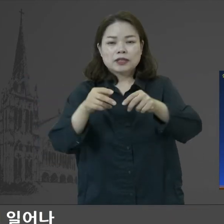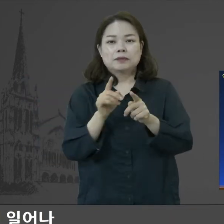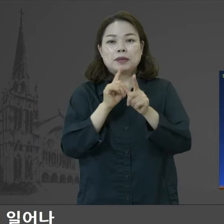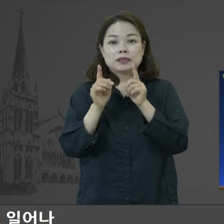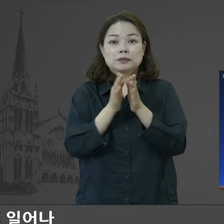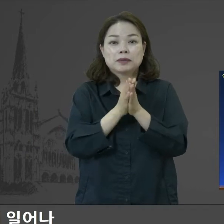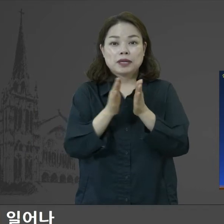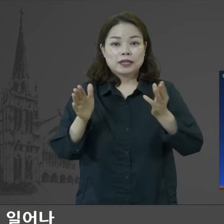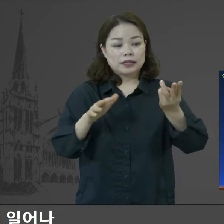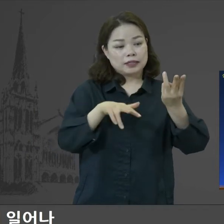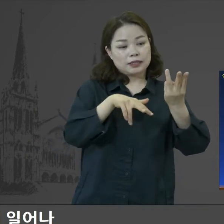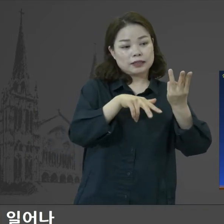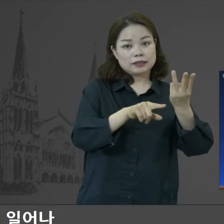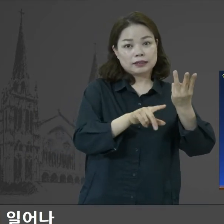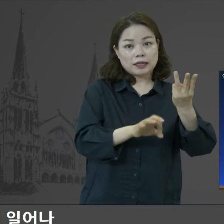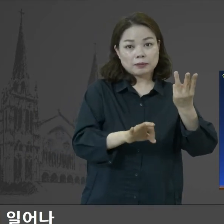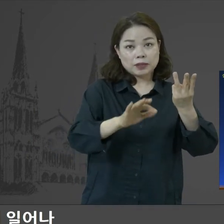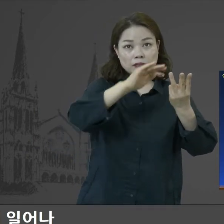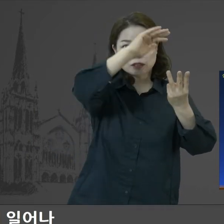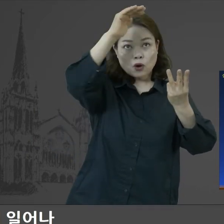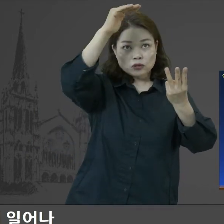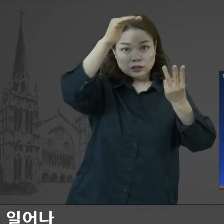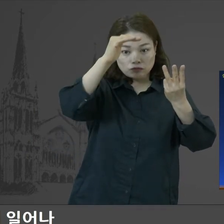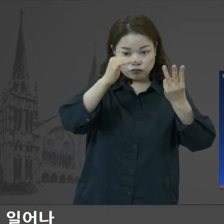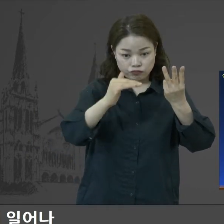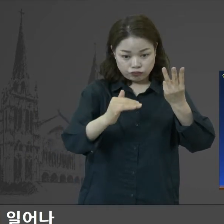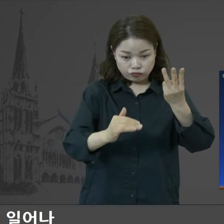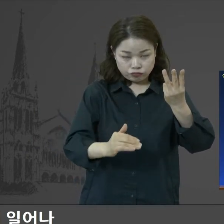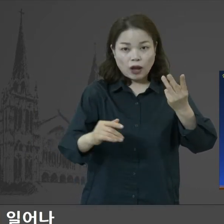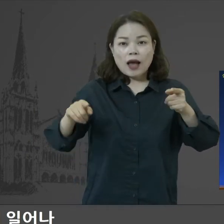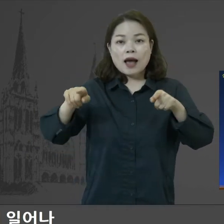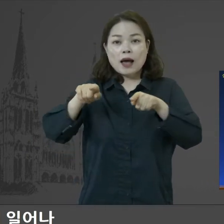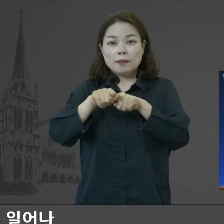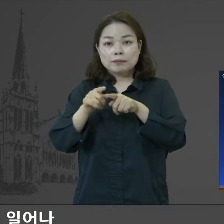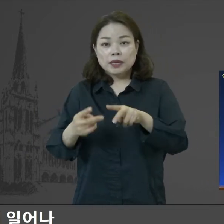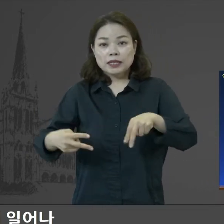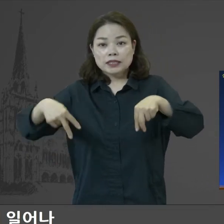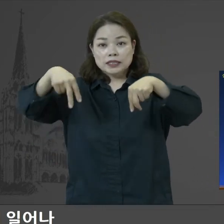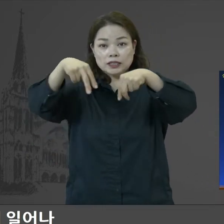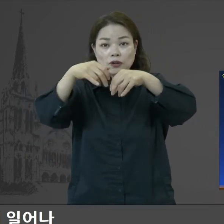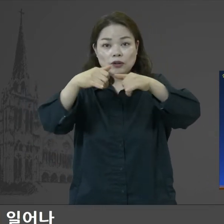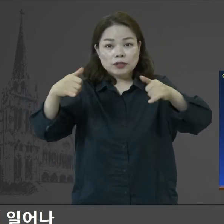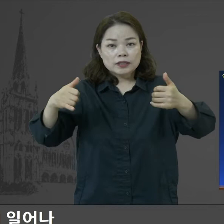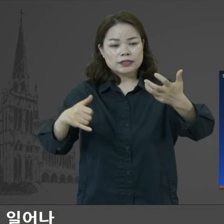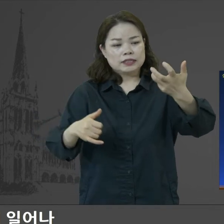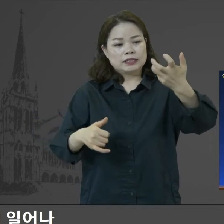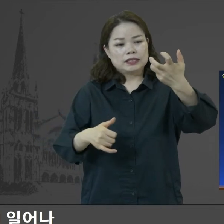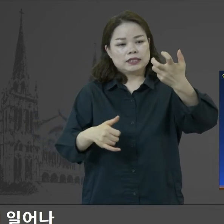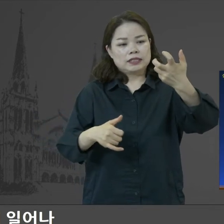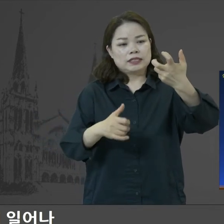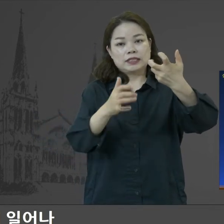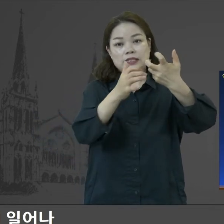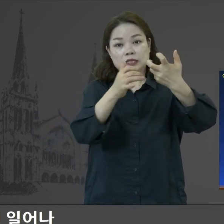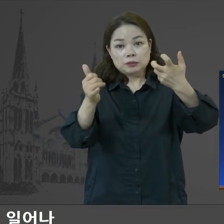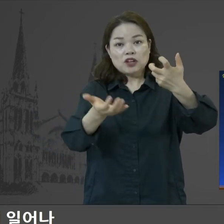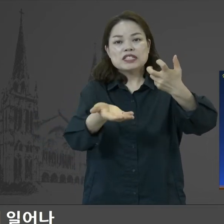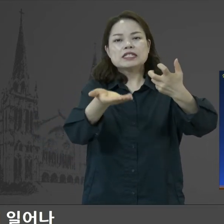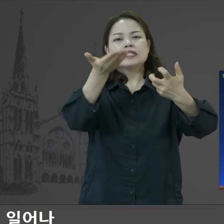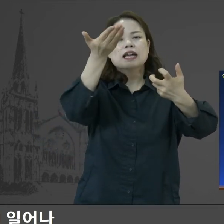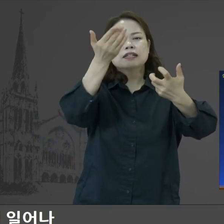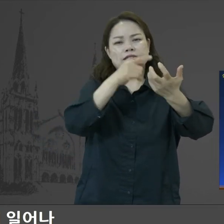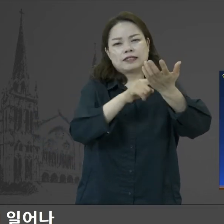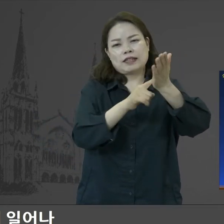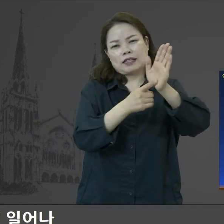시작으로 3장 한 장의 말씀 안에만 함께 일어난 사람들 70명 이상의 사람들이